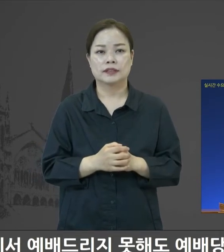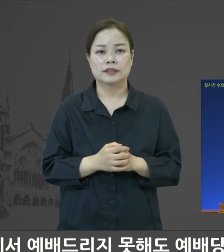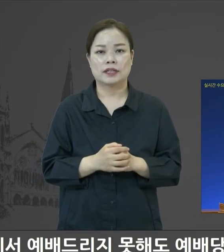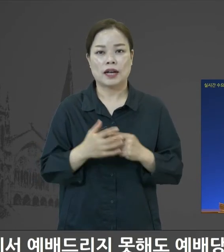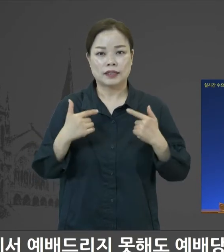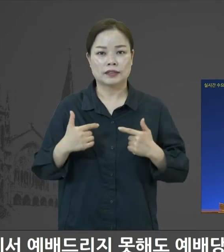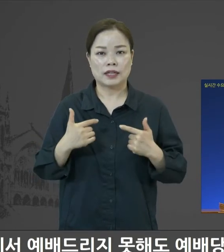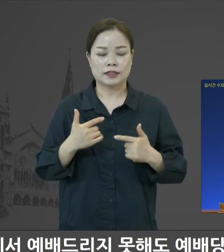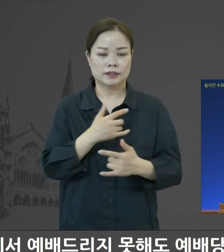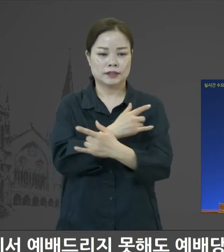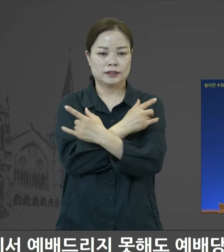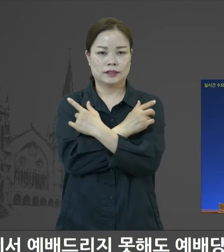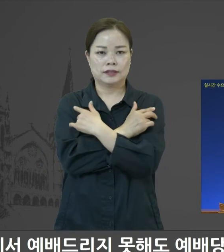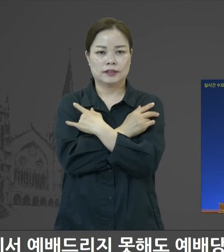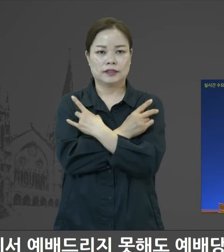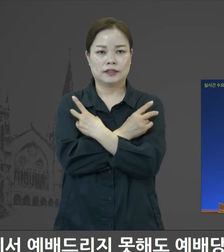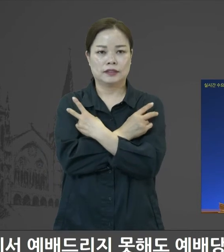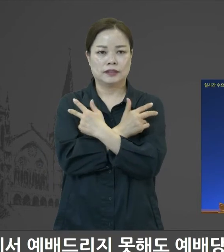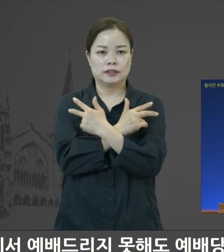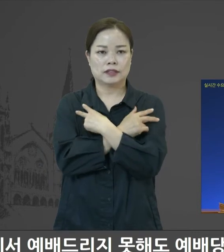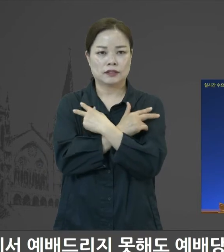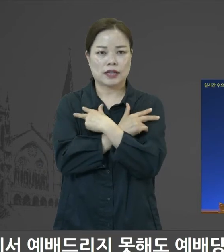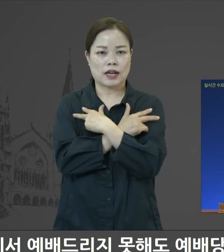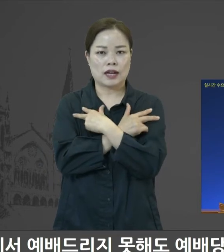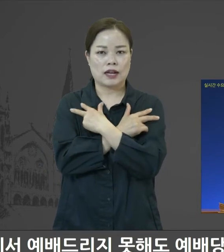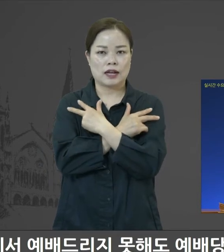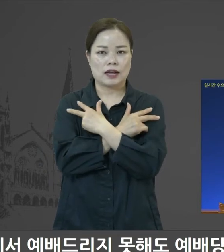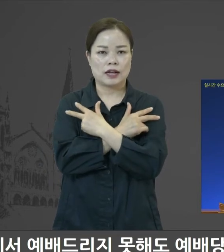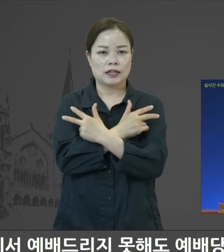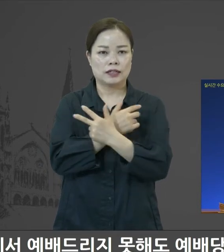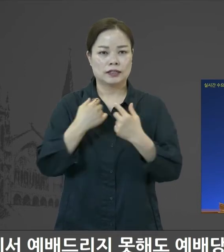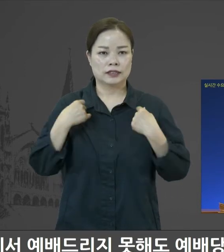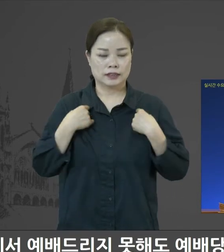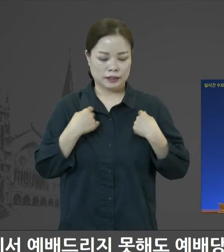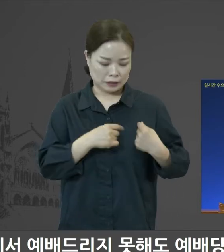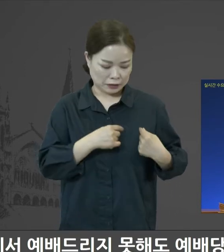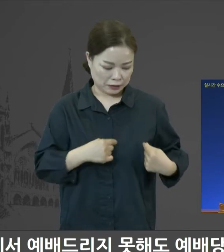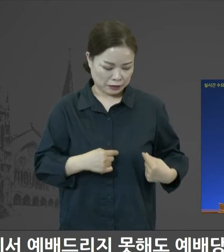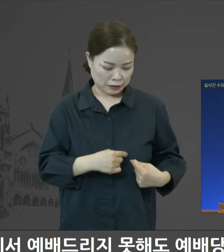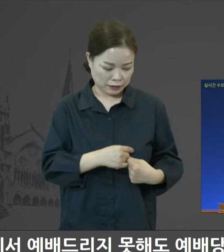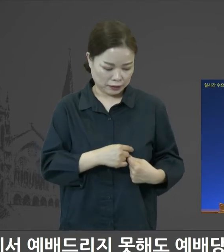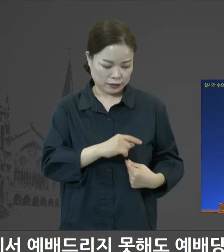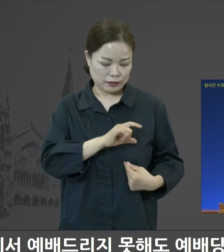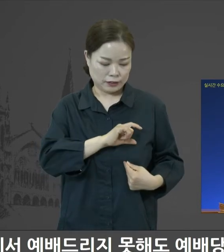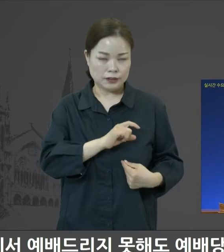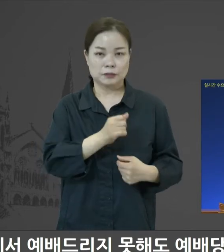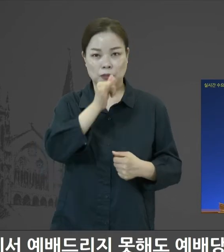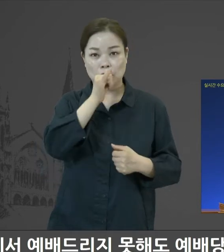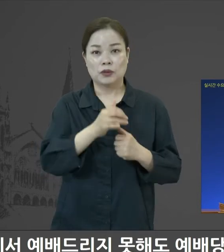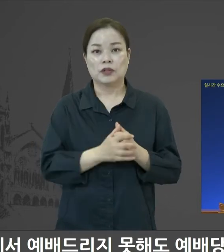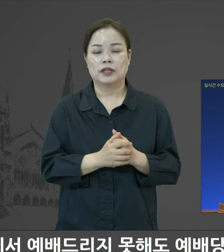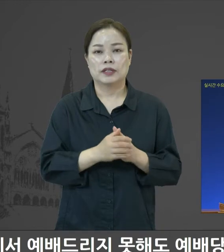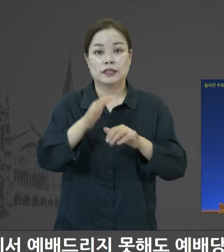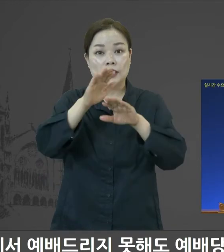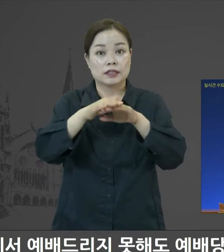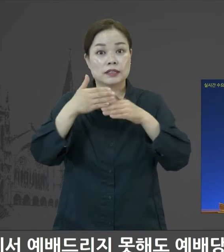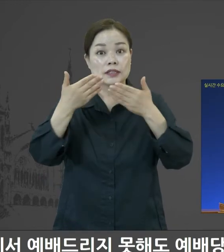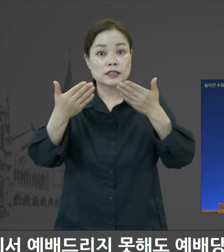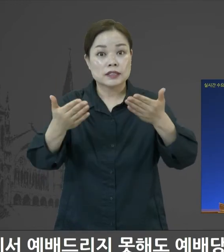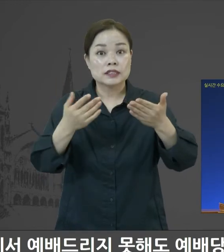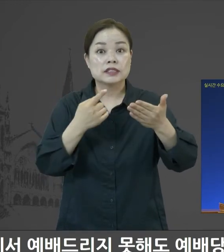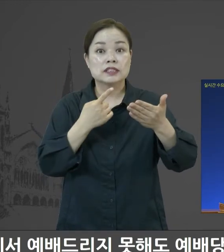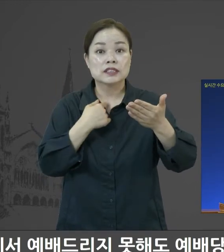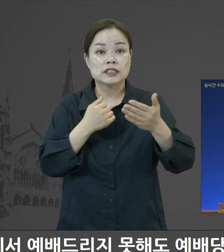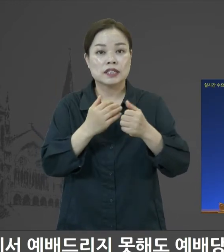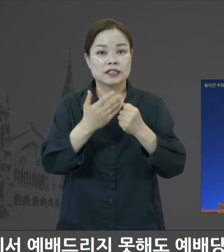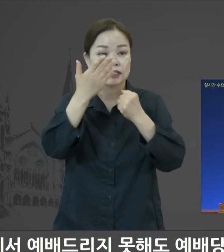있으세요. 정장을 딱 하시고 노란 이름표 딱 차시고 예배를 드리시던